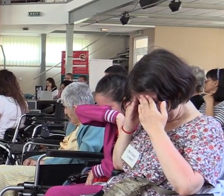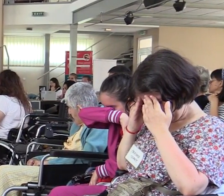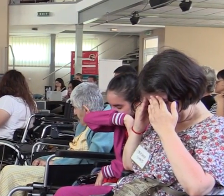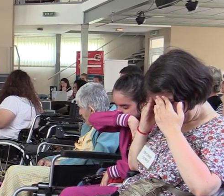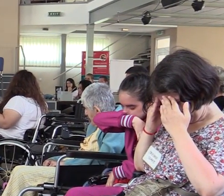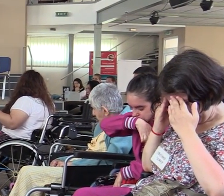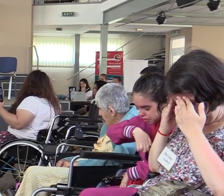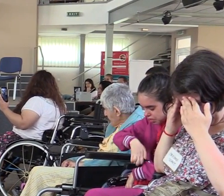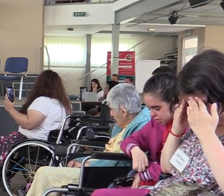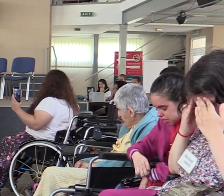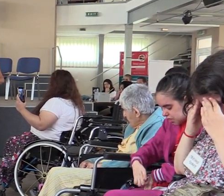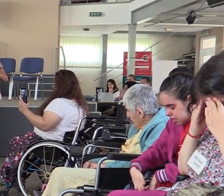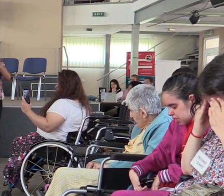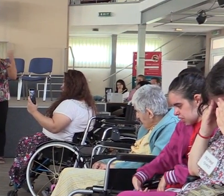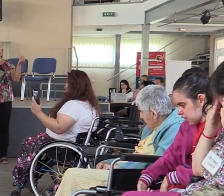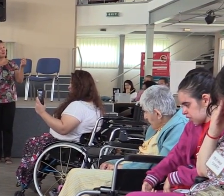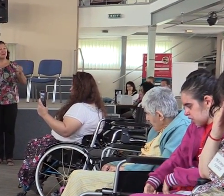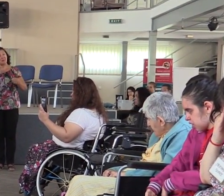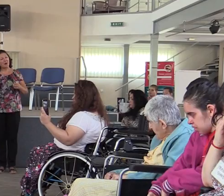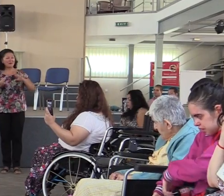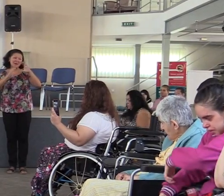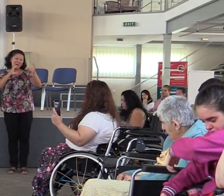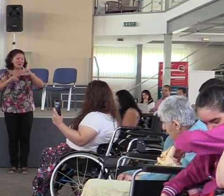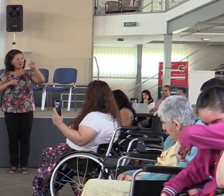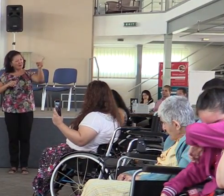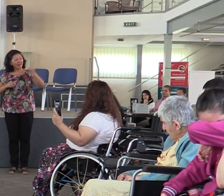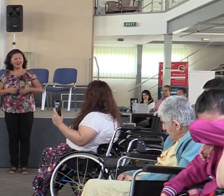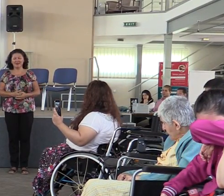Mai mult pot să comunic cu ei?